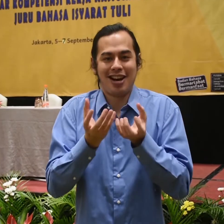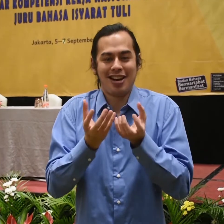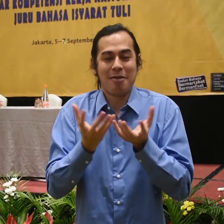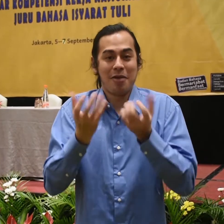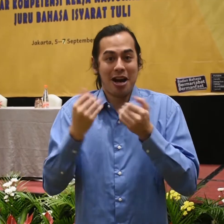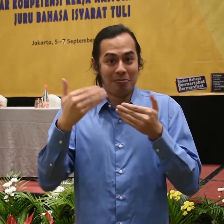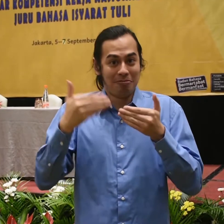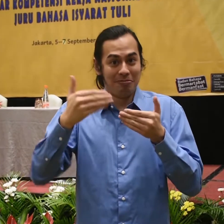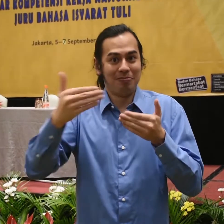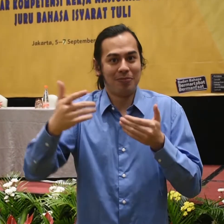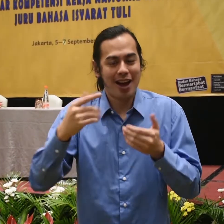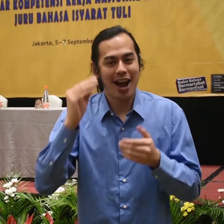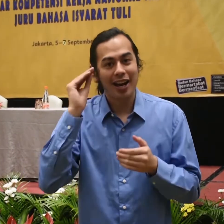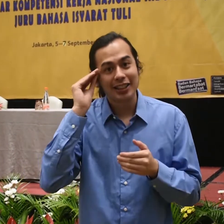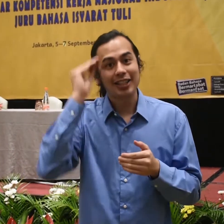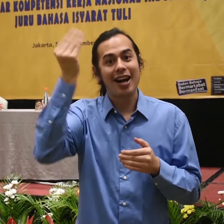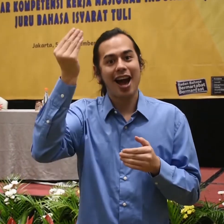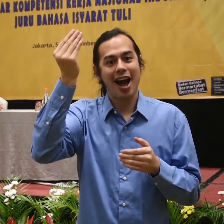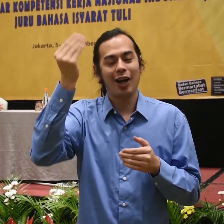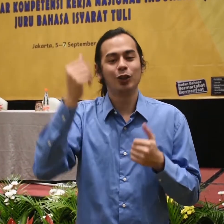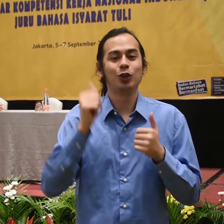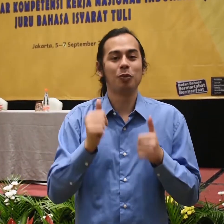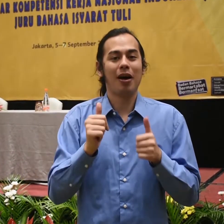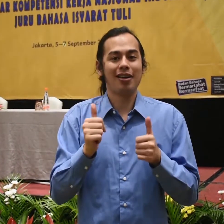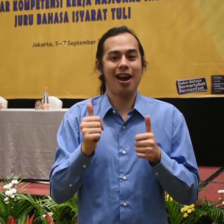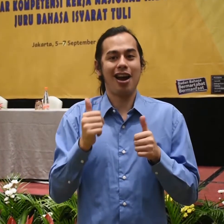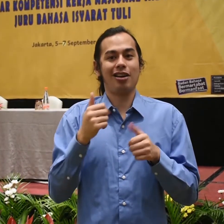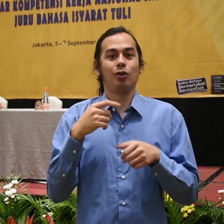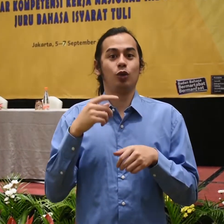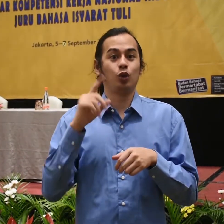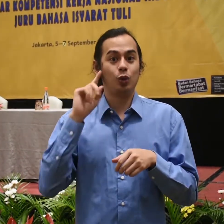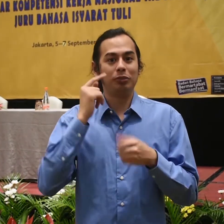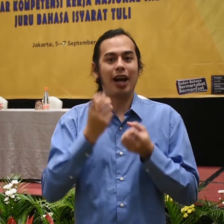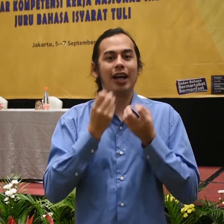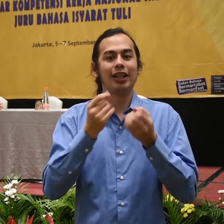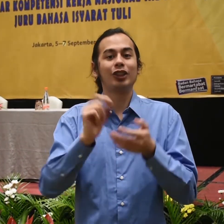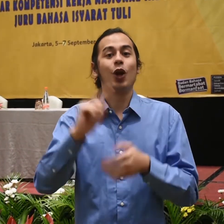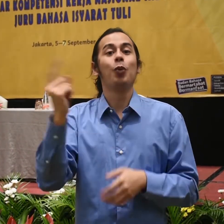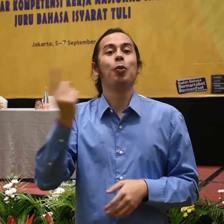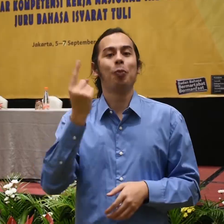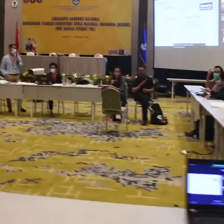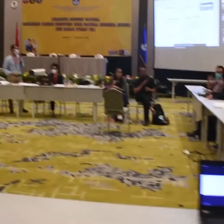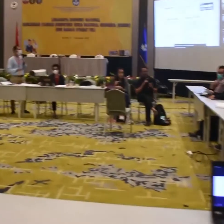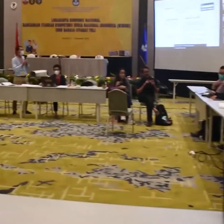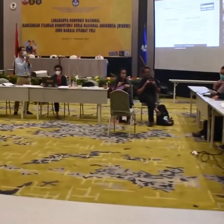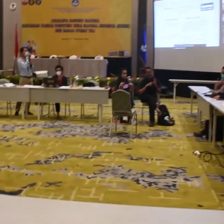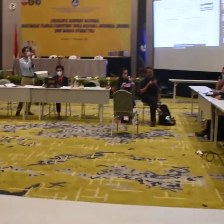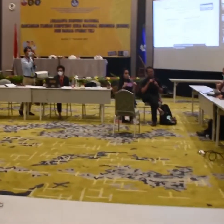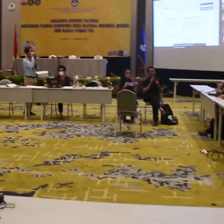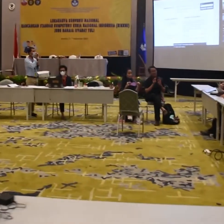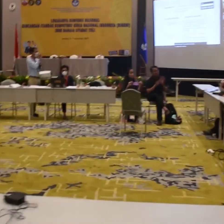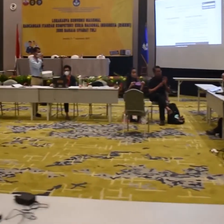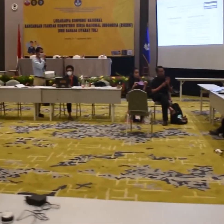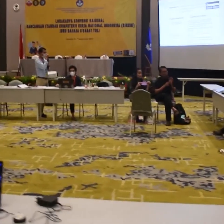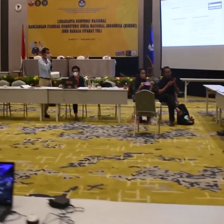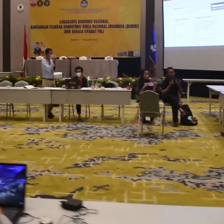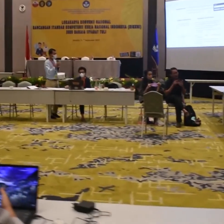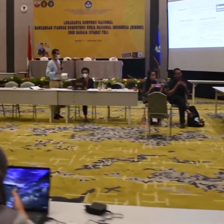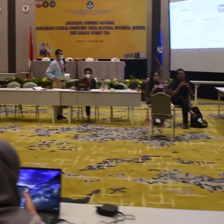lalu bisa mengajarkan di sekolah umum. Saya berharap kedepannya sih guru-guru tuli mulai mengajarkan di